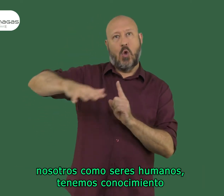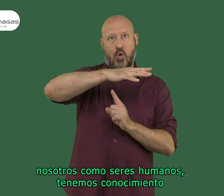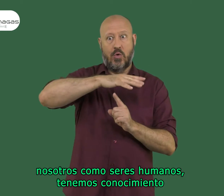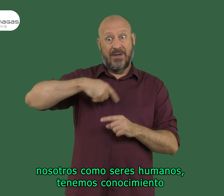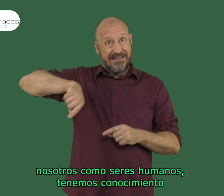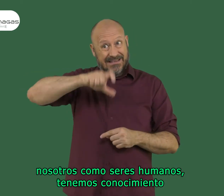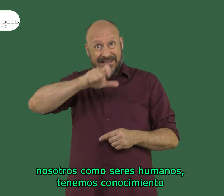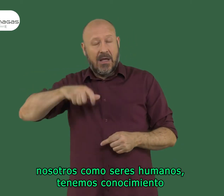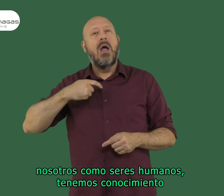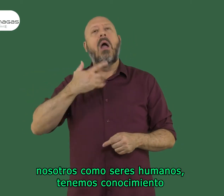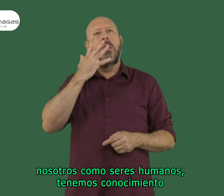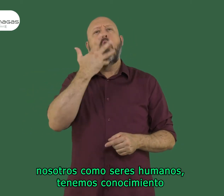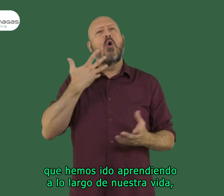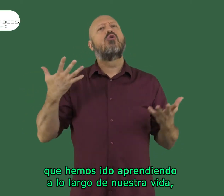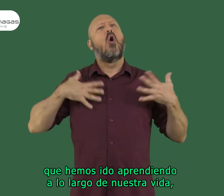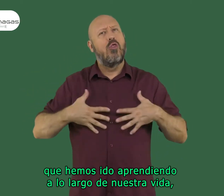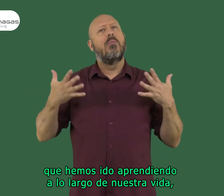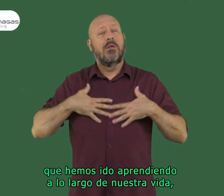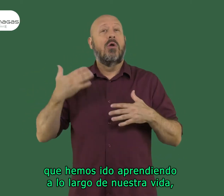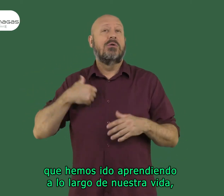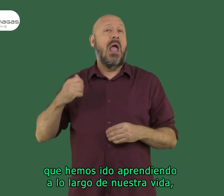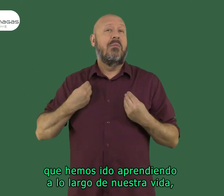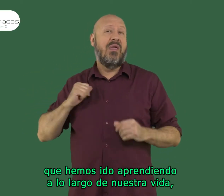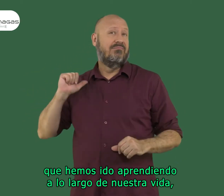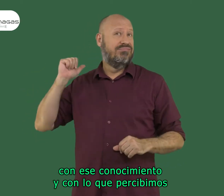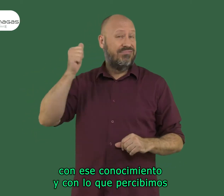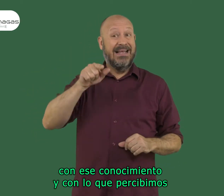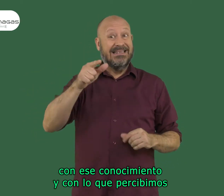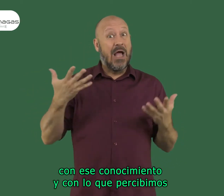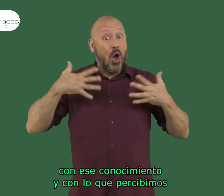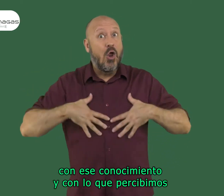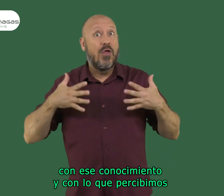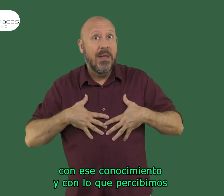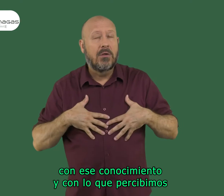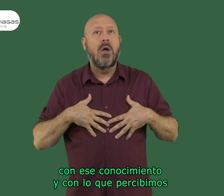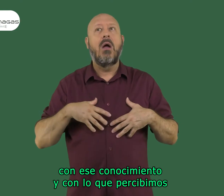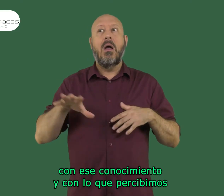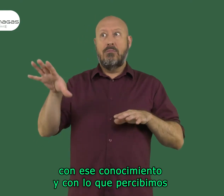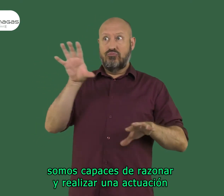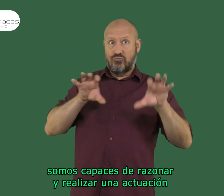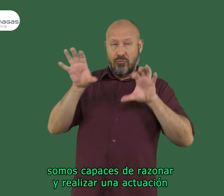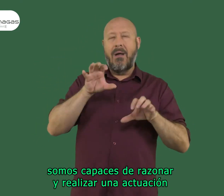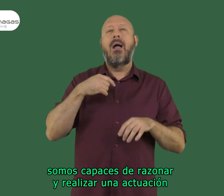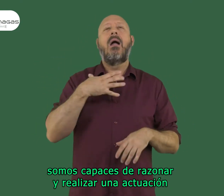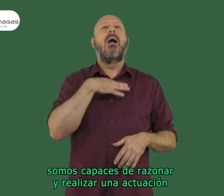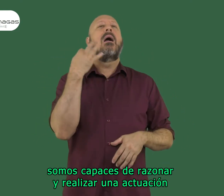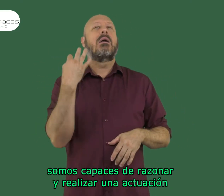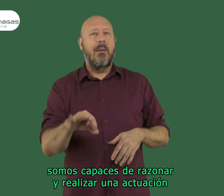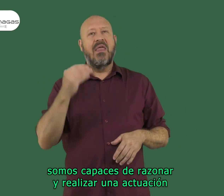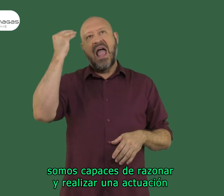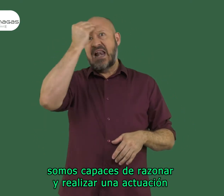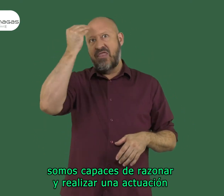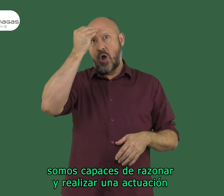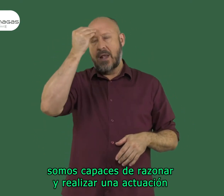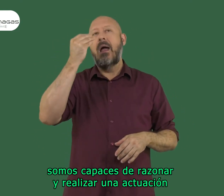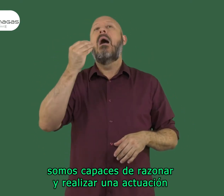como seres humanos tenemos conocimiento que hemos ido aprendiendo a lo largo de nuestra vida. Con ese conocimiento y con lo que percibimos somos capaces de